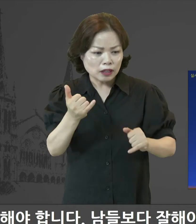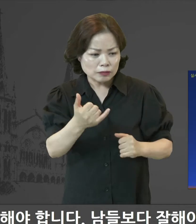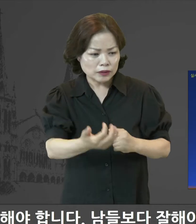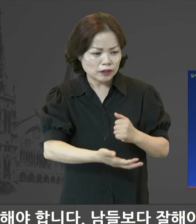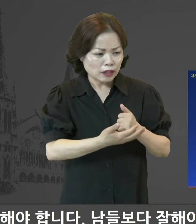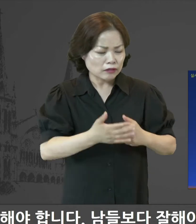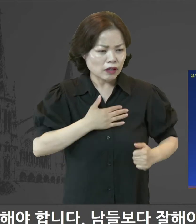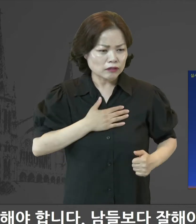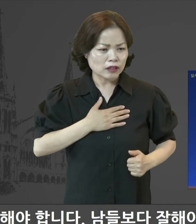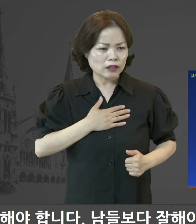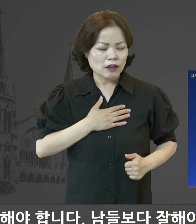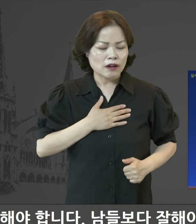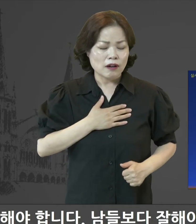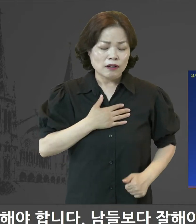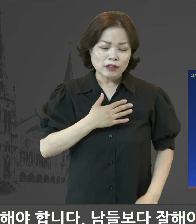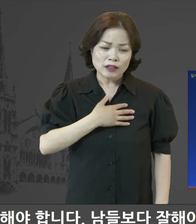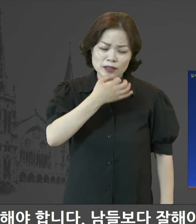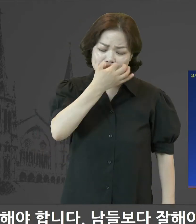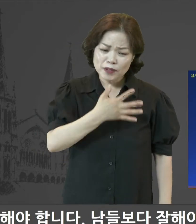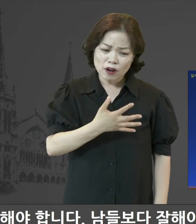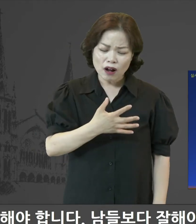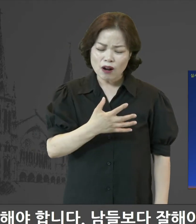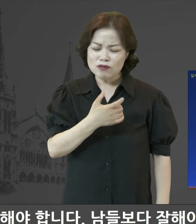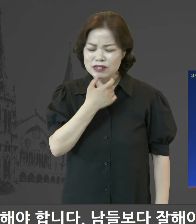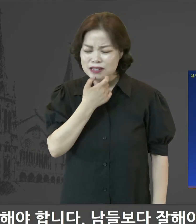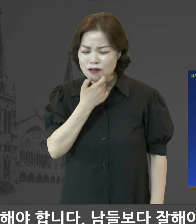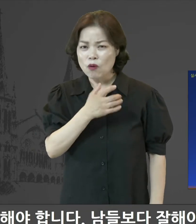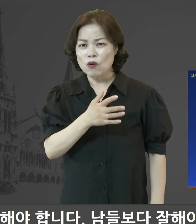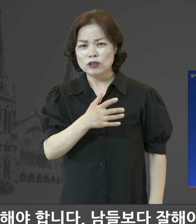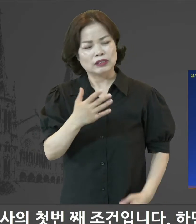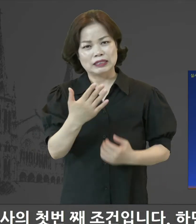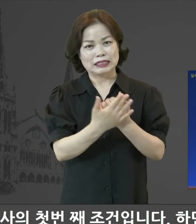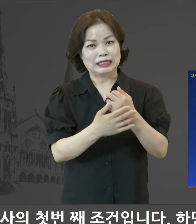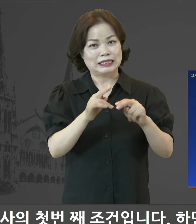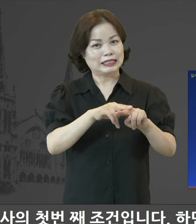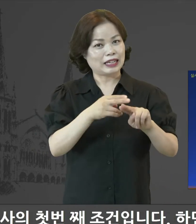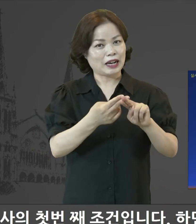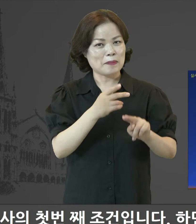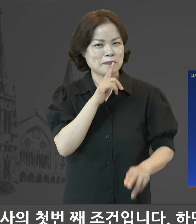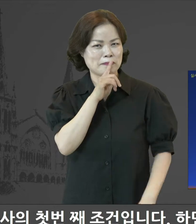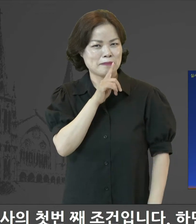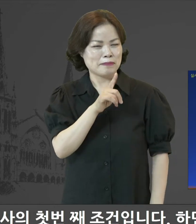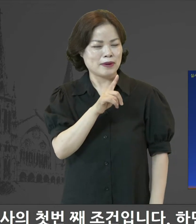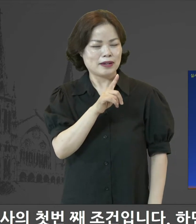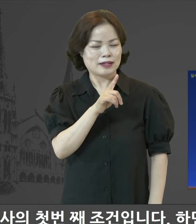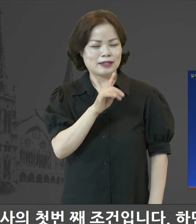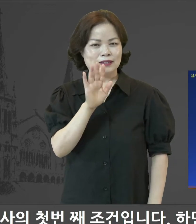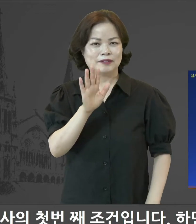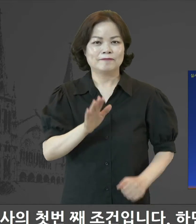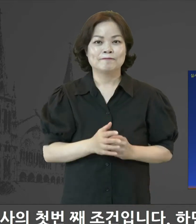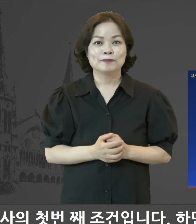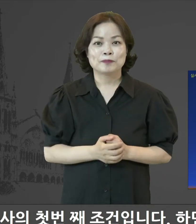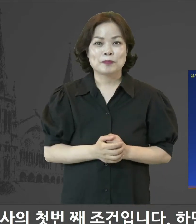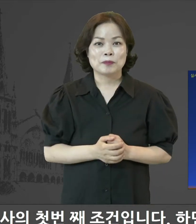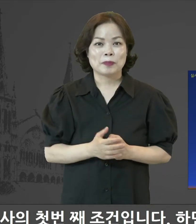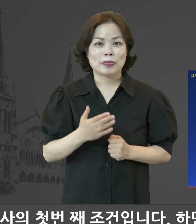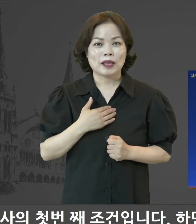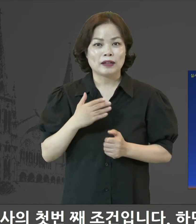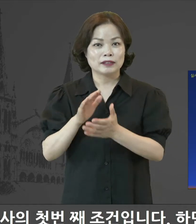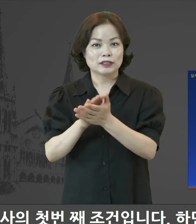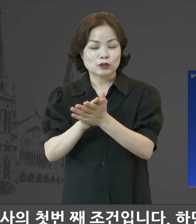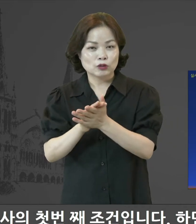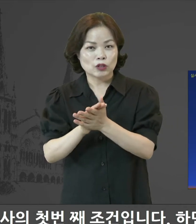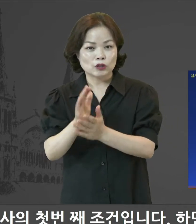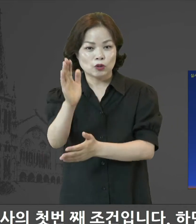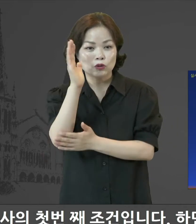본인은 그거 하는 게 굉장히 힘든 경우, 그것은 은사라고 말하기가 어려운 것 같습니다. 저희 동료 중에